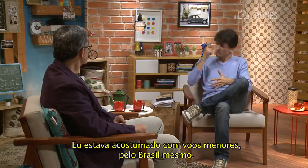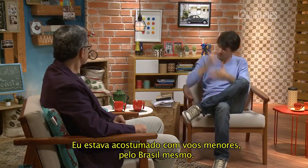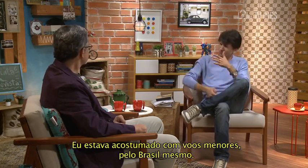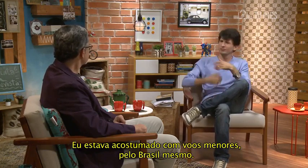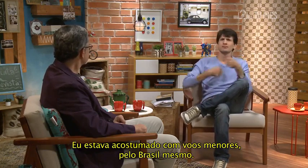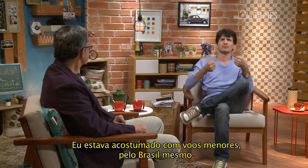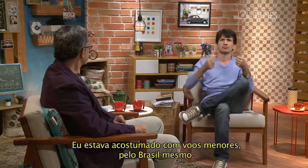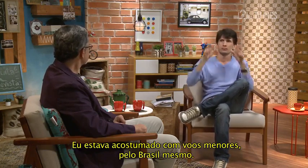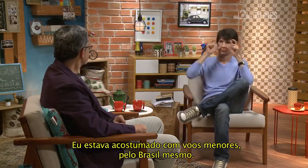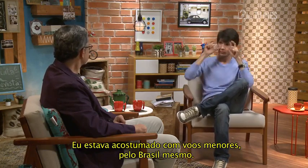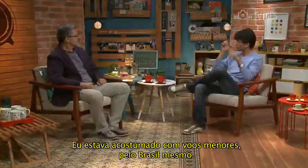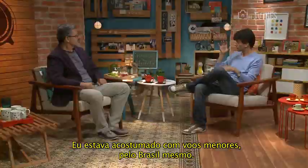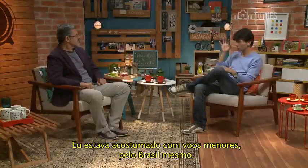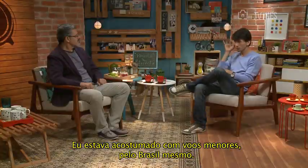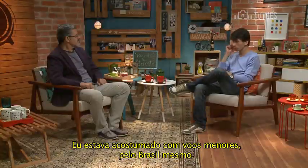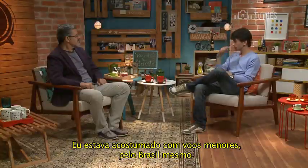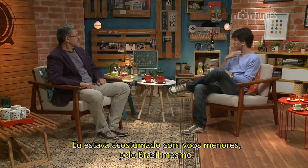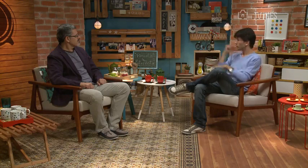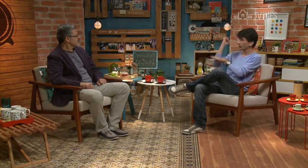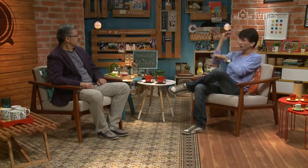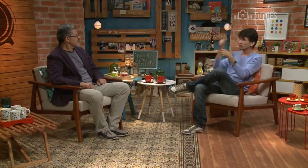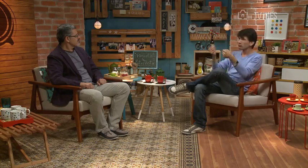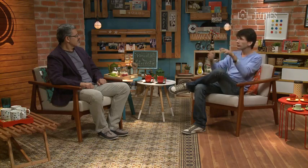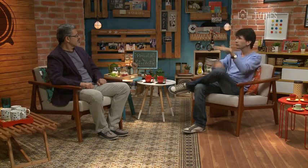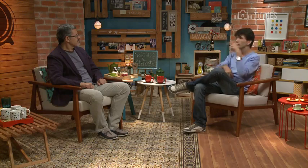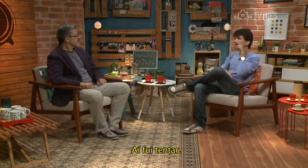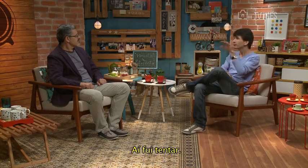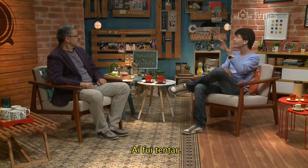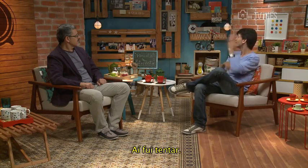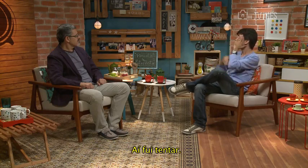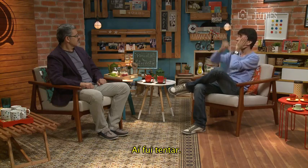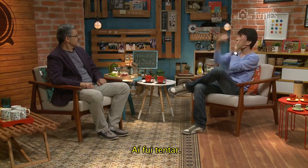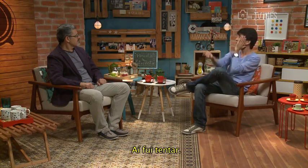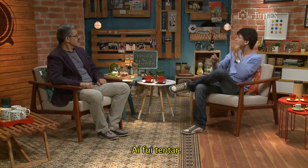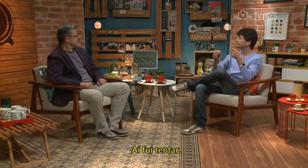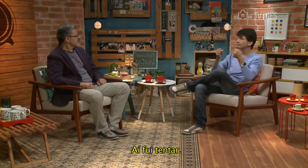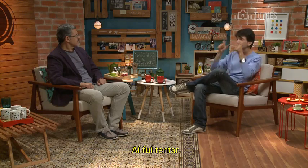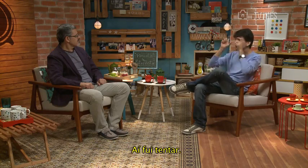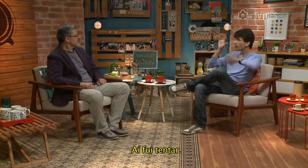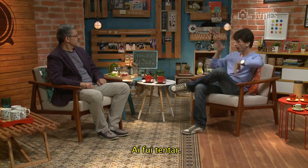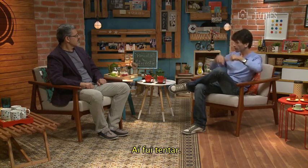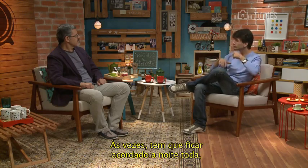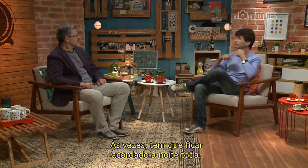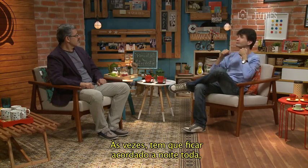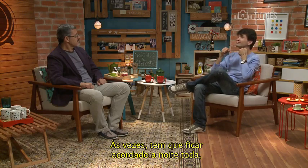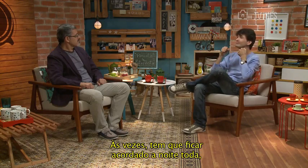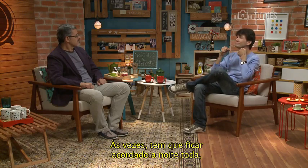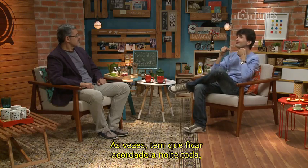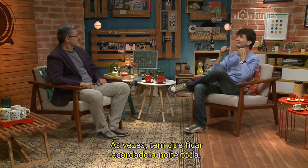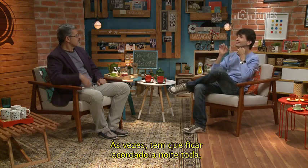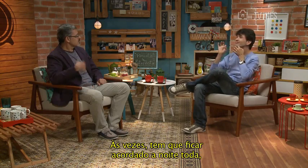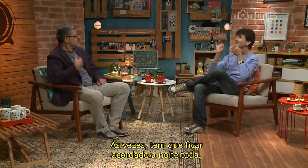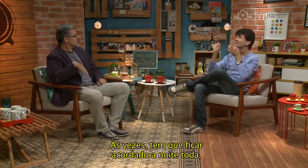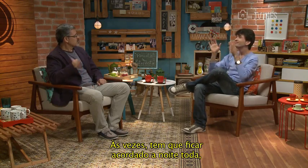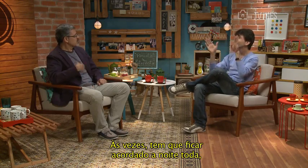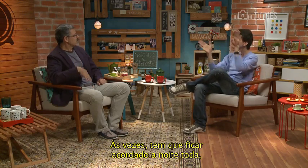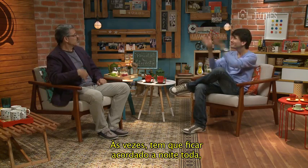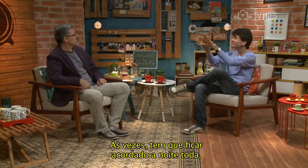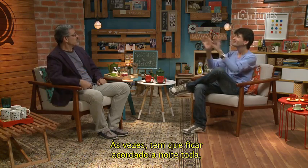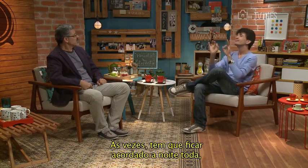os menores pelo Brasil mesmo E aí foi tentar Às vezes tem que ficar acordado a noite toda